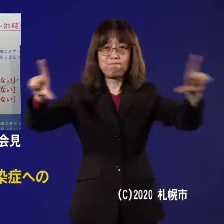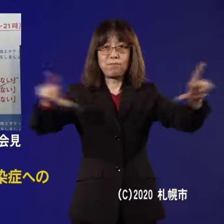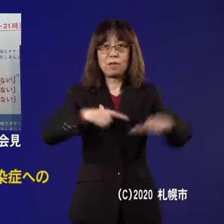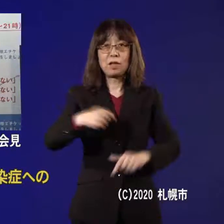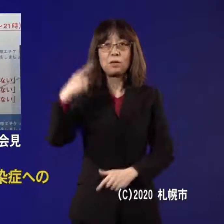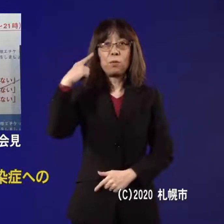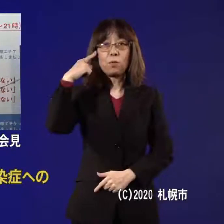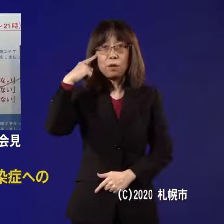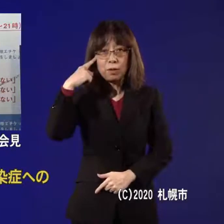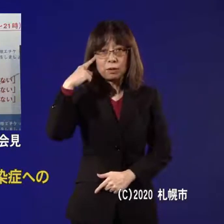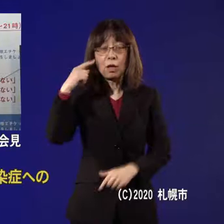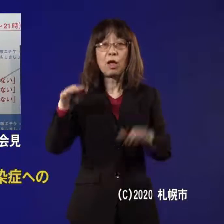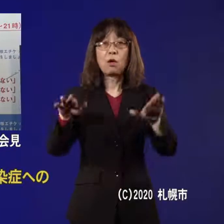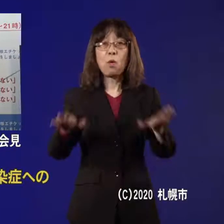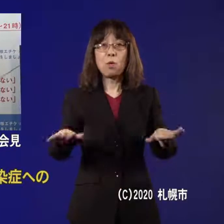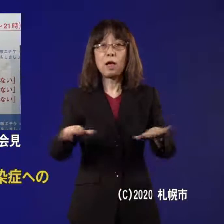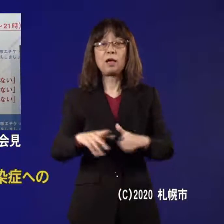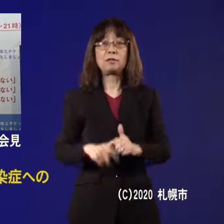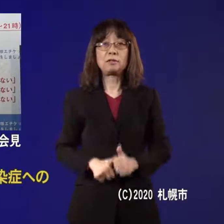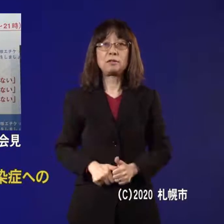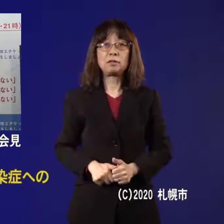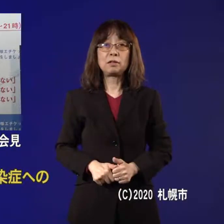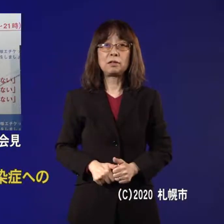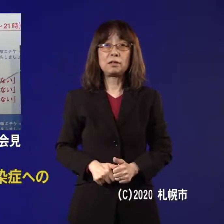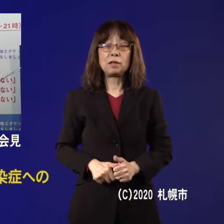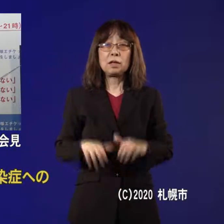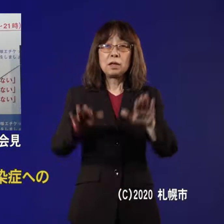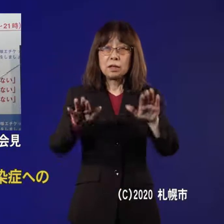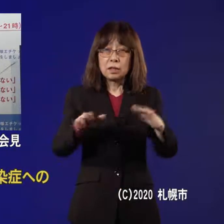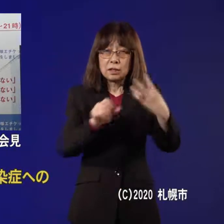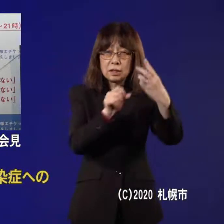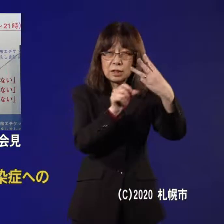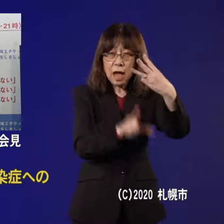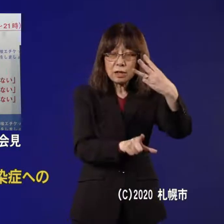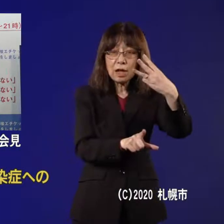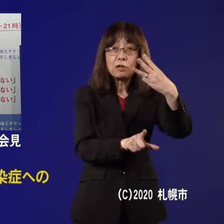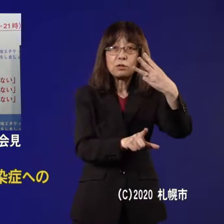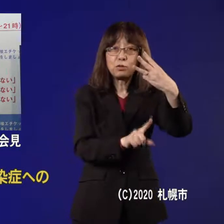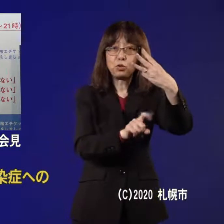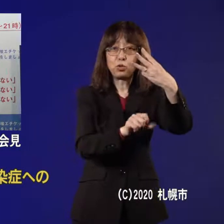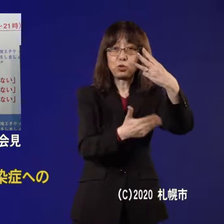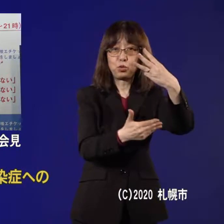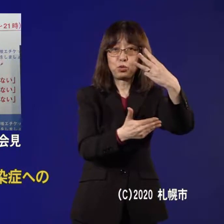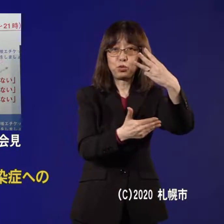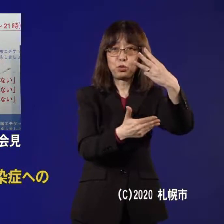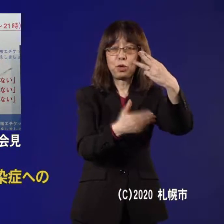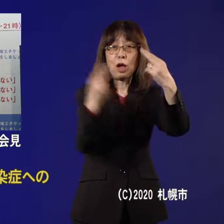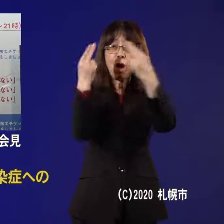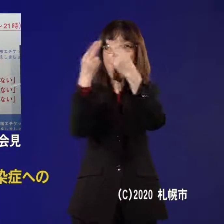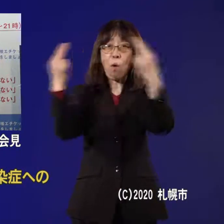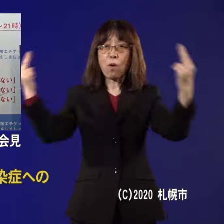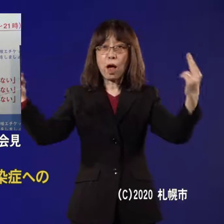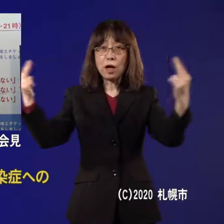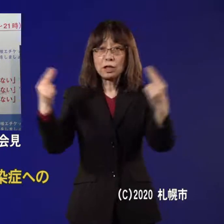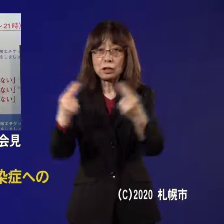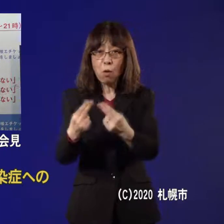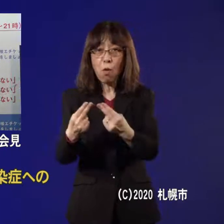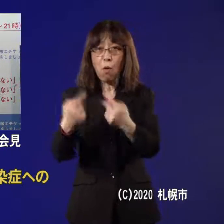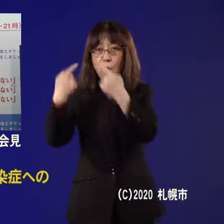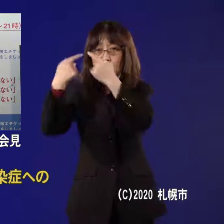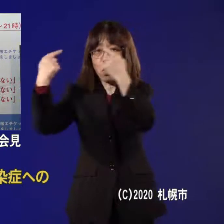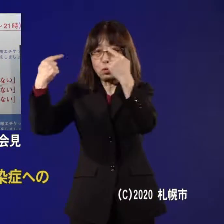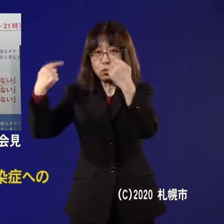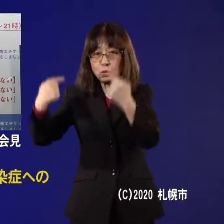。今回、一旦3月の19日に北海道で、これは独自